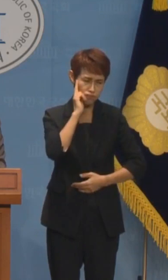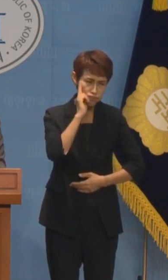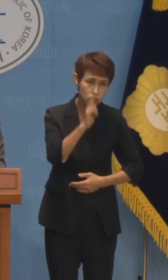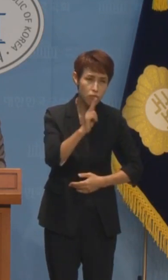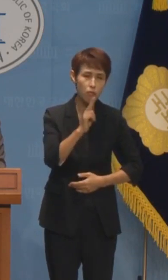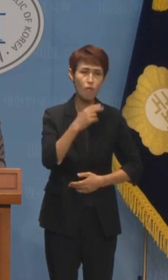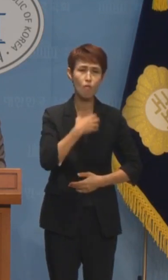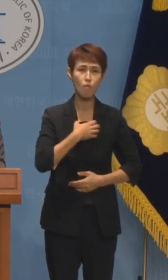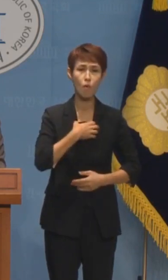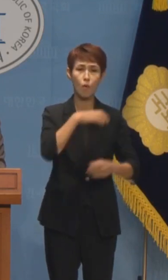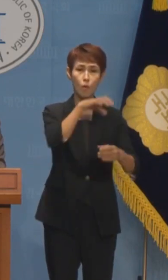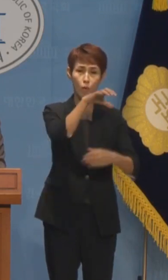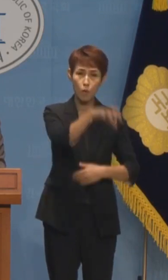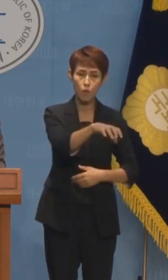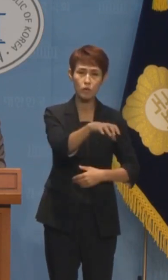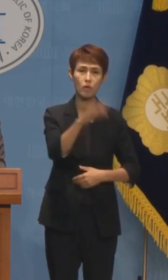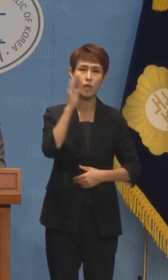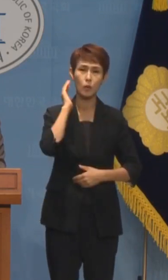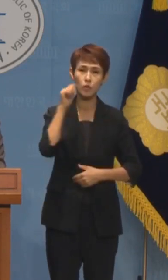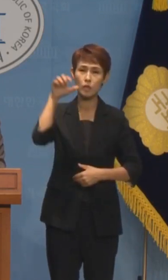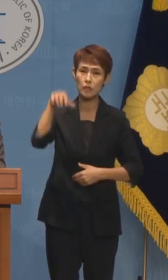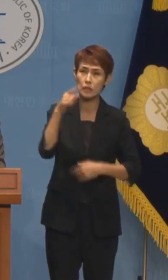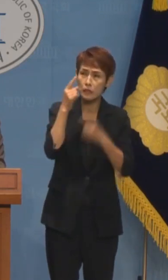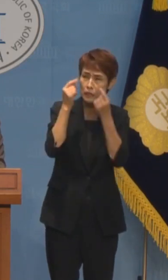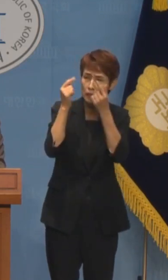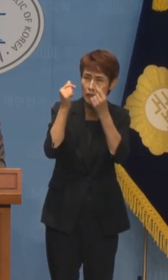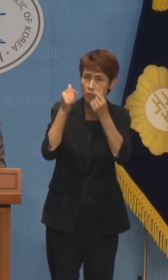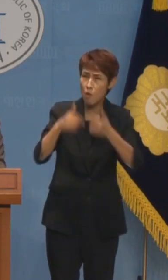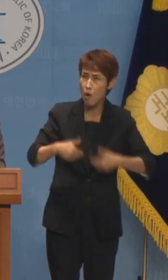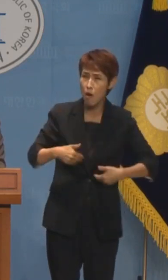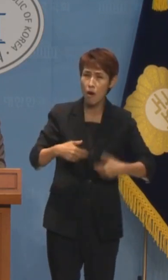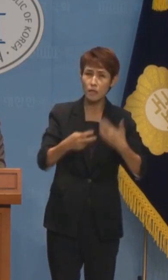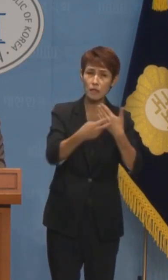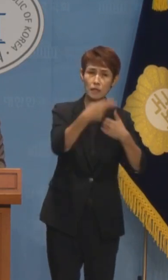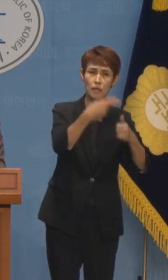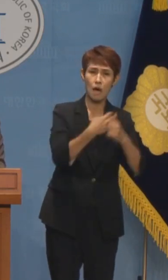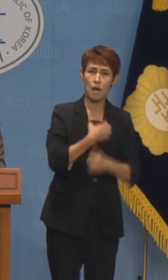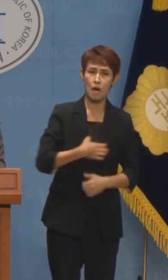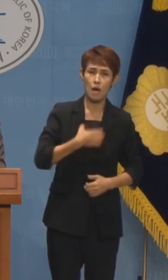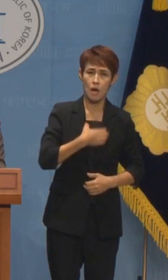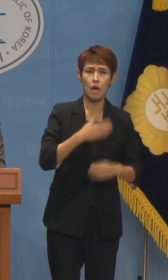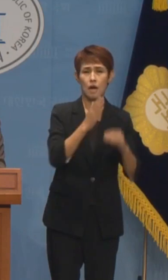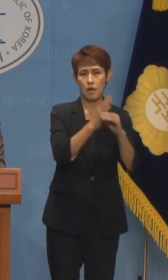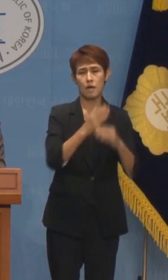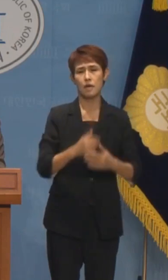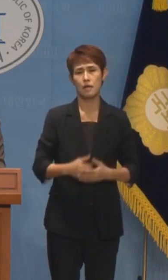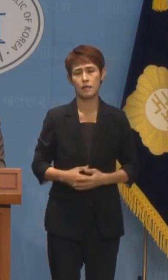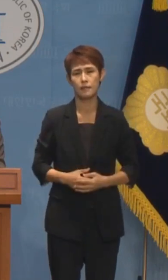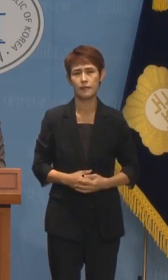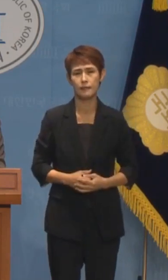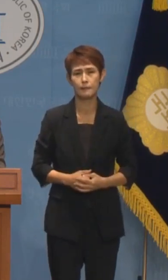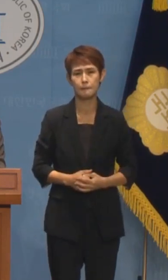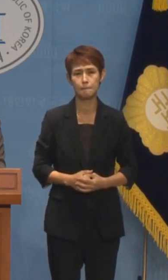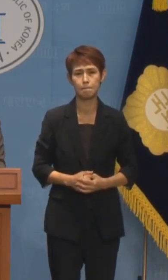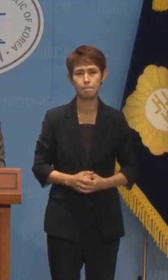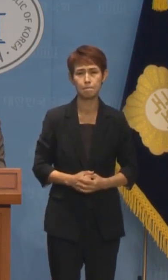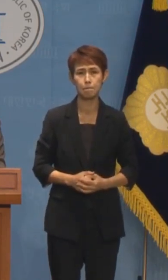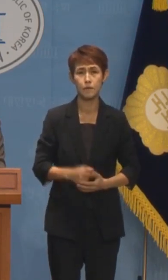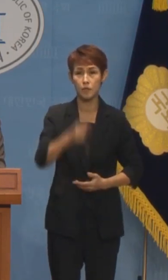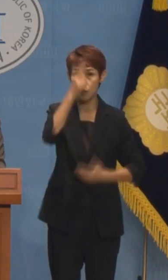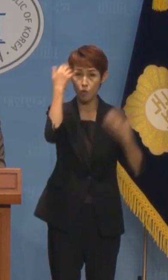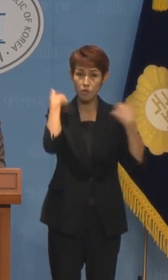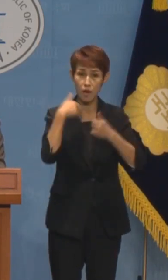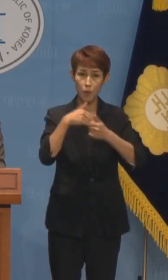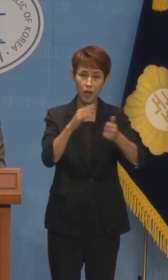의료진들이 대통령실 눈치까지 봐야 하냐는 걱정들이 나오고 있습니다 정부가 파견한